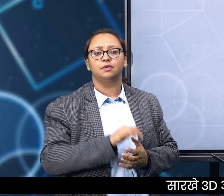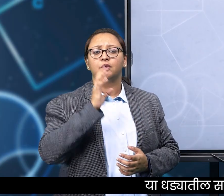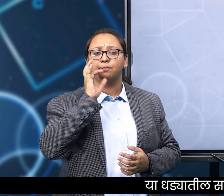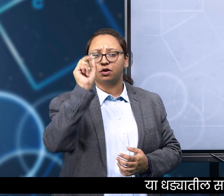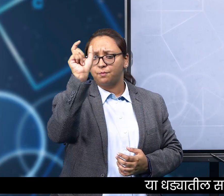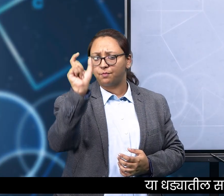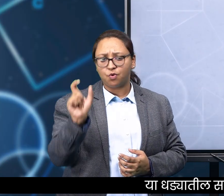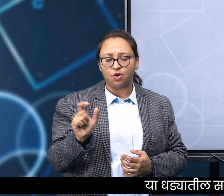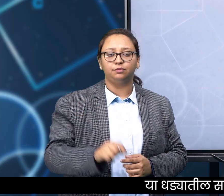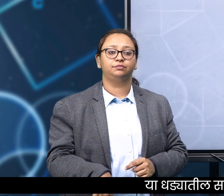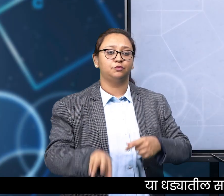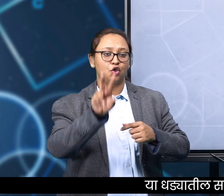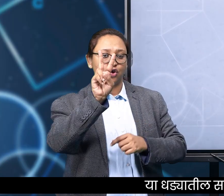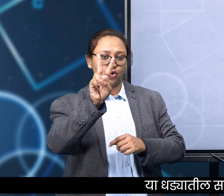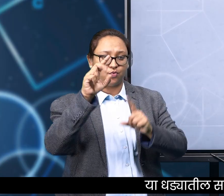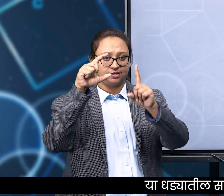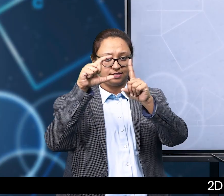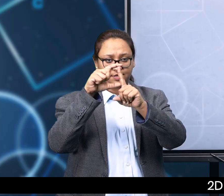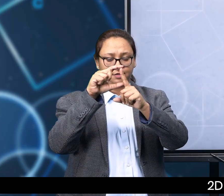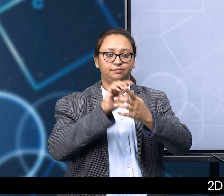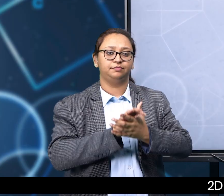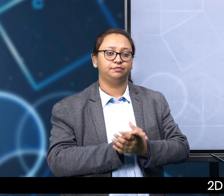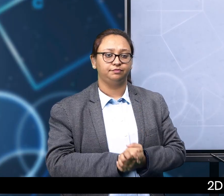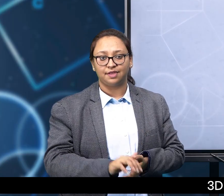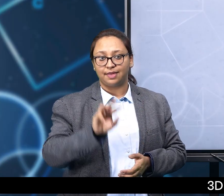या धड्यातील सांकेतिक शब्द आहेत 2D आकार, 3D आकार,